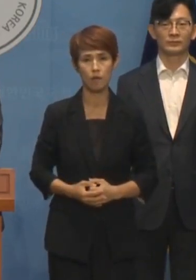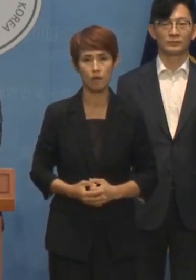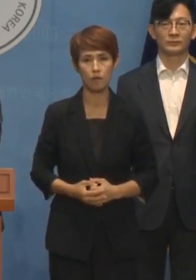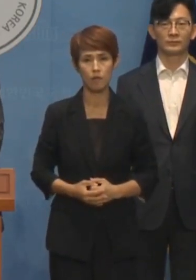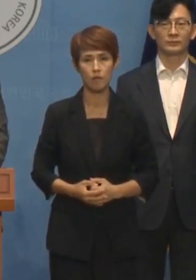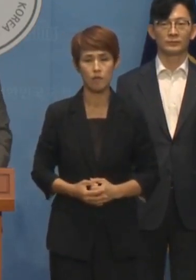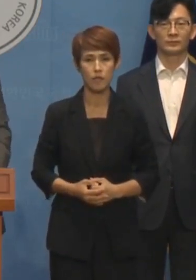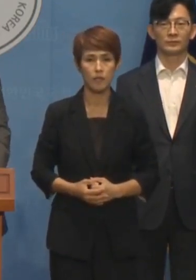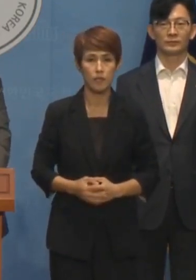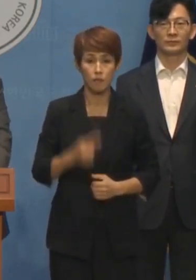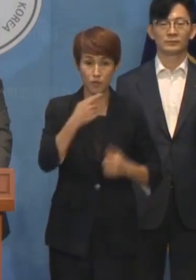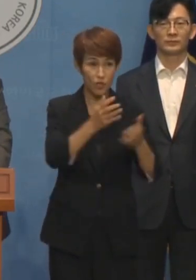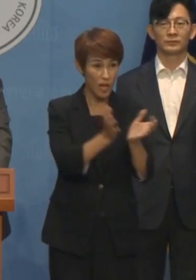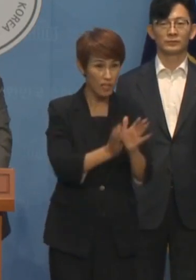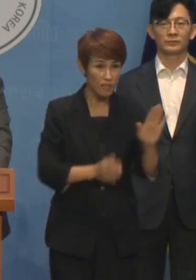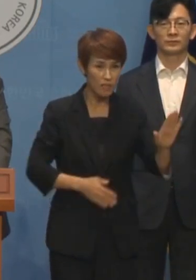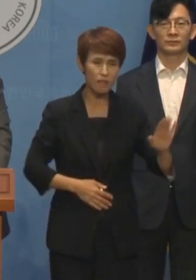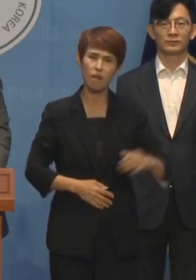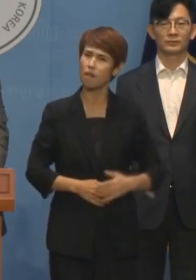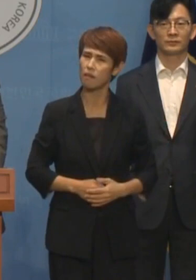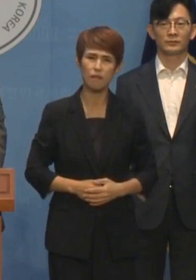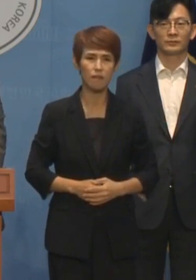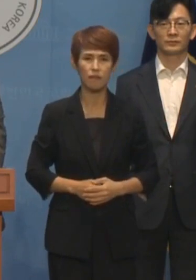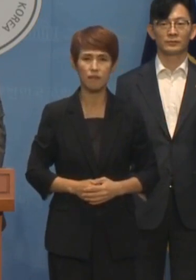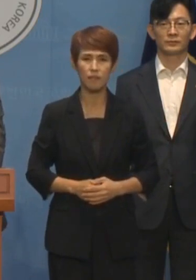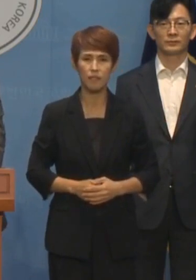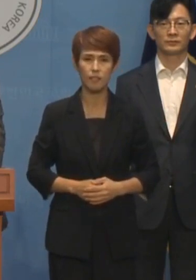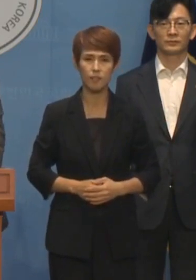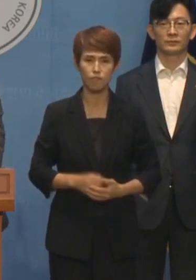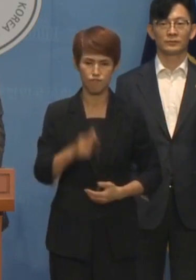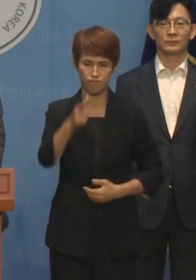민주당은 더 이상 황당한 주장과 오기로 가득 찬